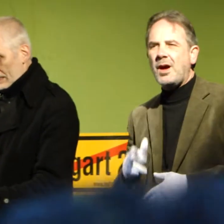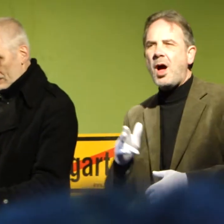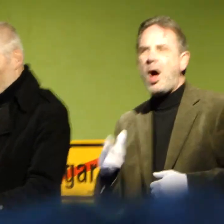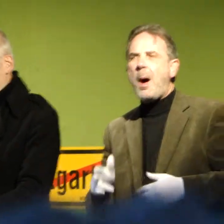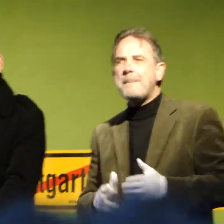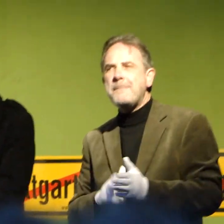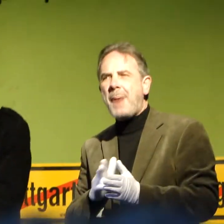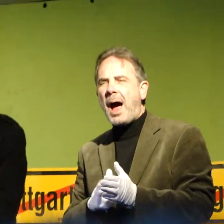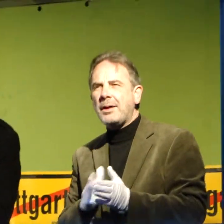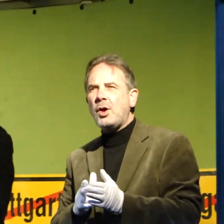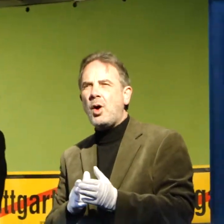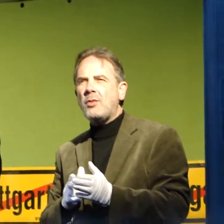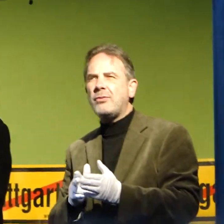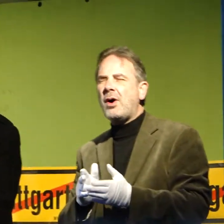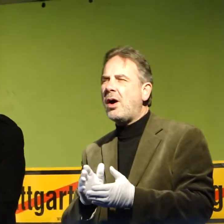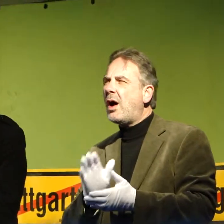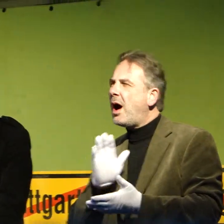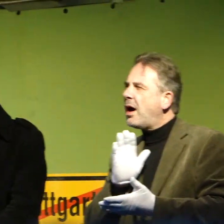Funktioniert